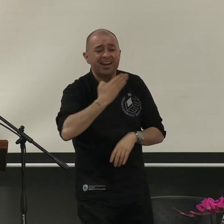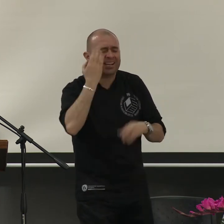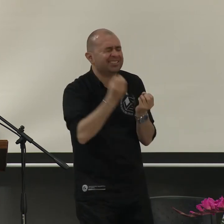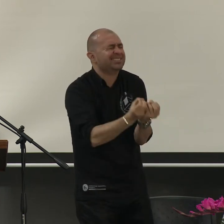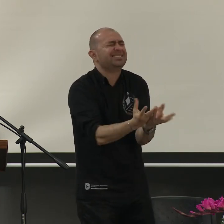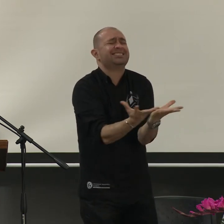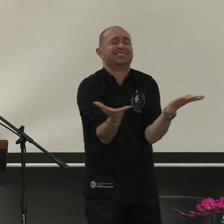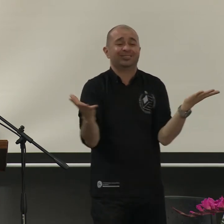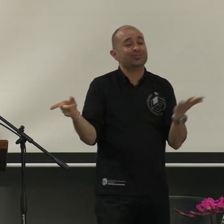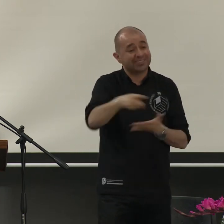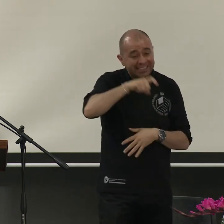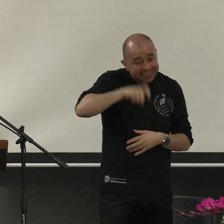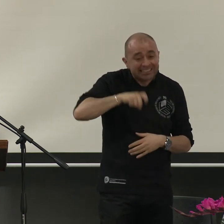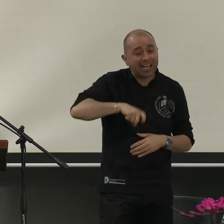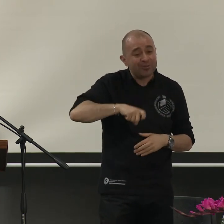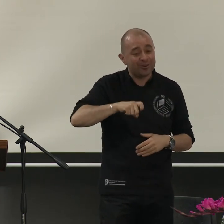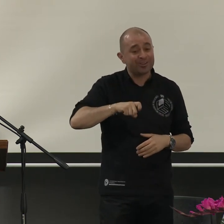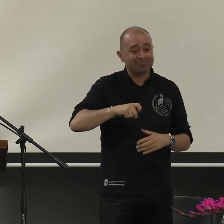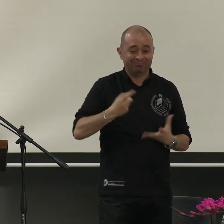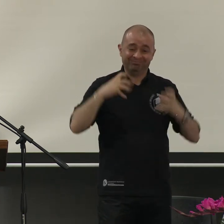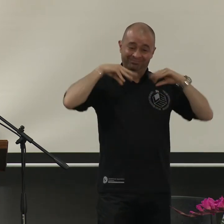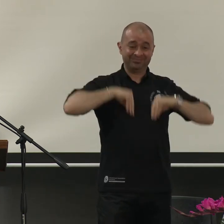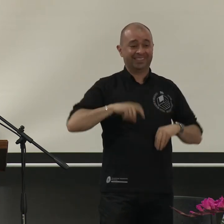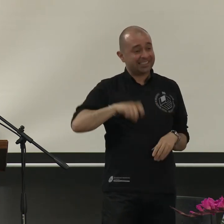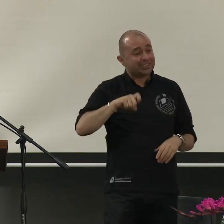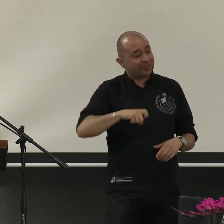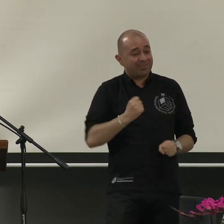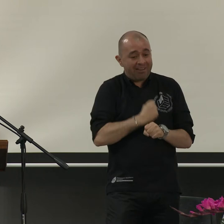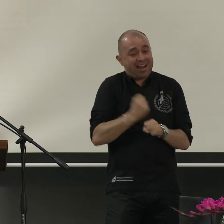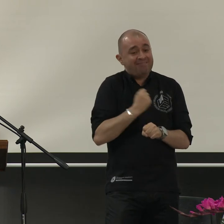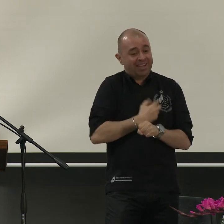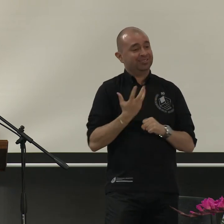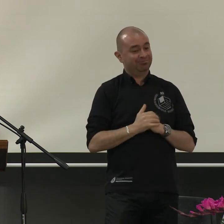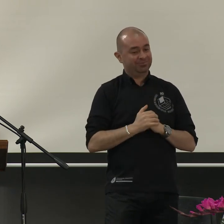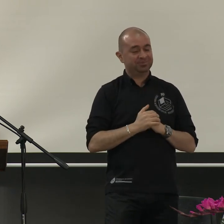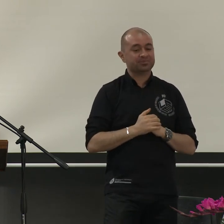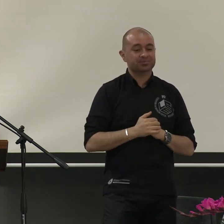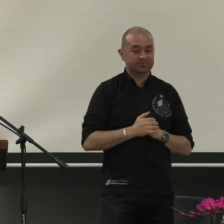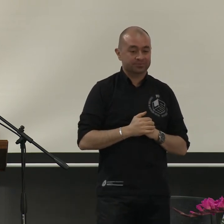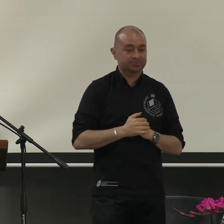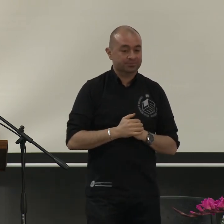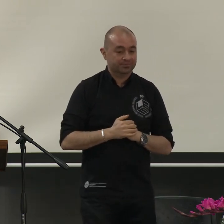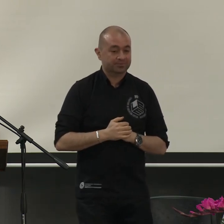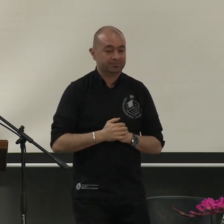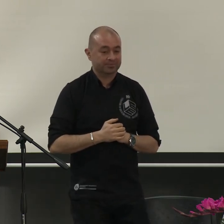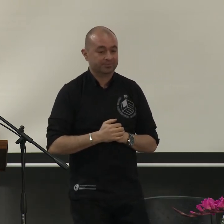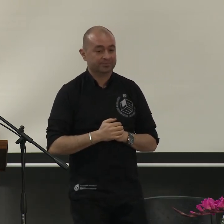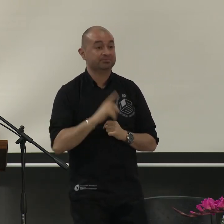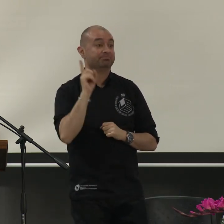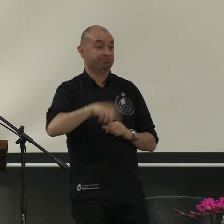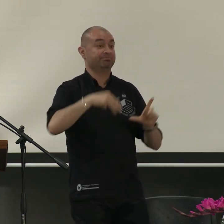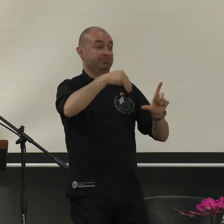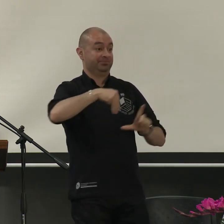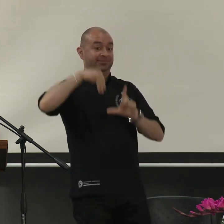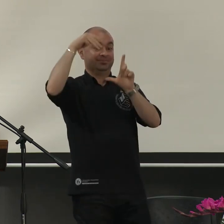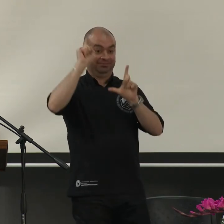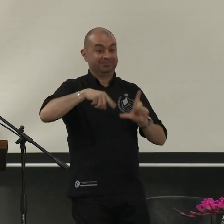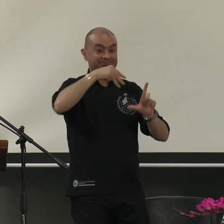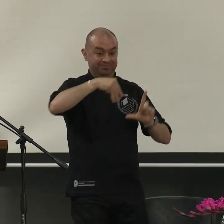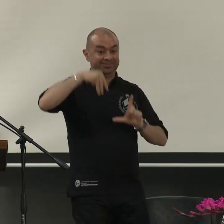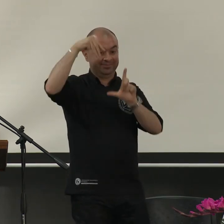que pobrecita no como una persona que he podido formarme que he podido alcanzar cada una de las metas que me he